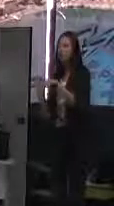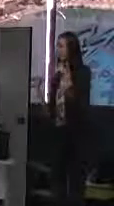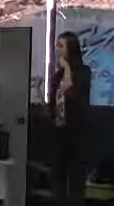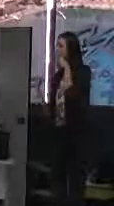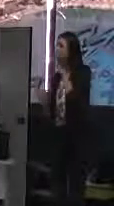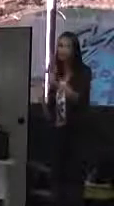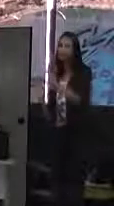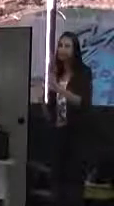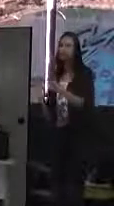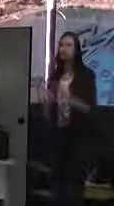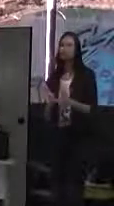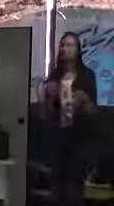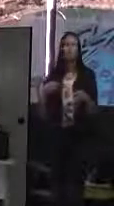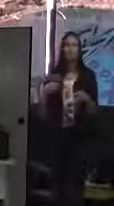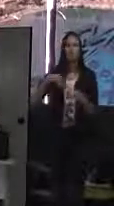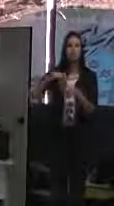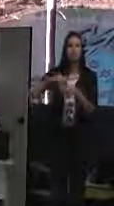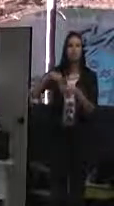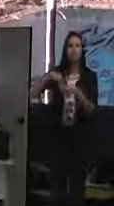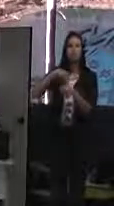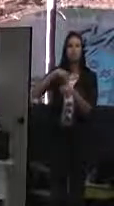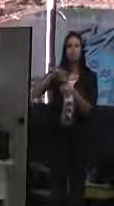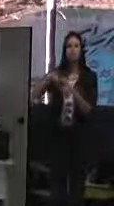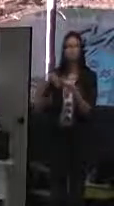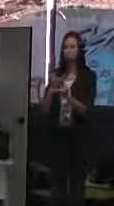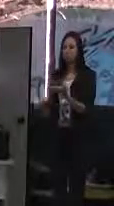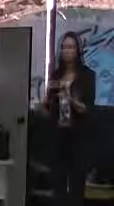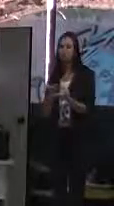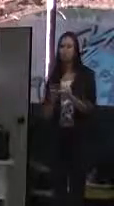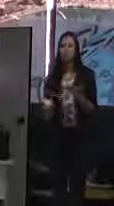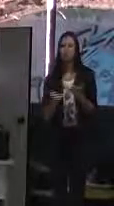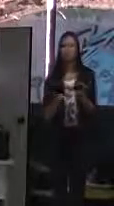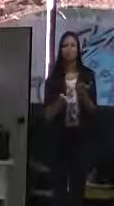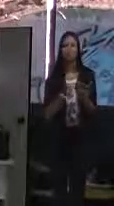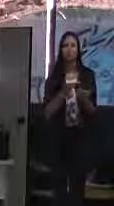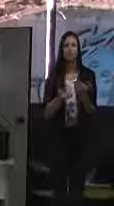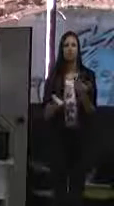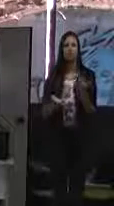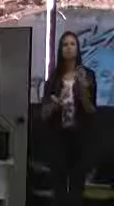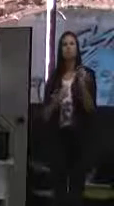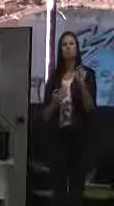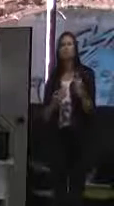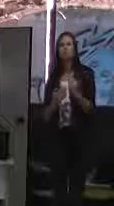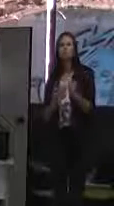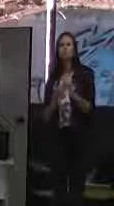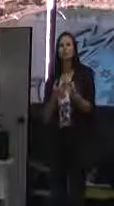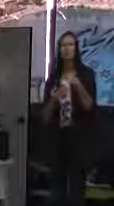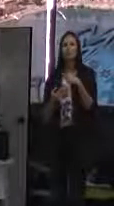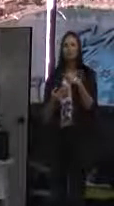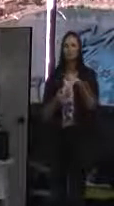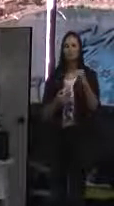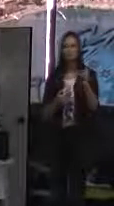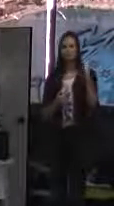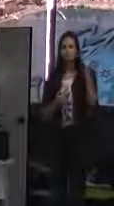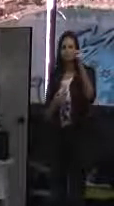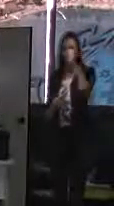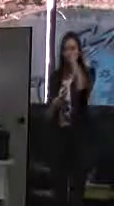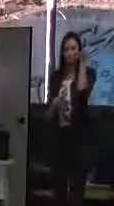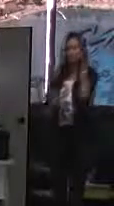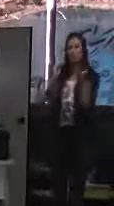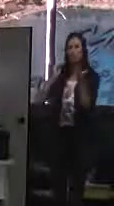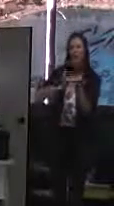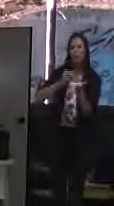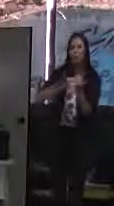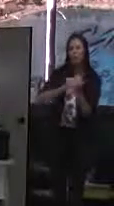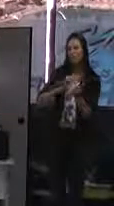aqui é o nosso município que vai perder mais, vai ter mais pessoas desempregadas.